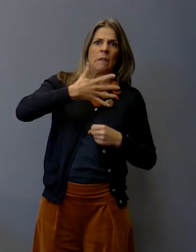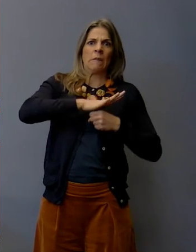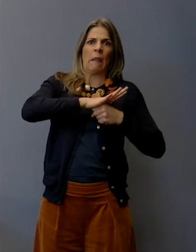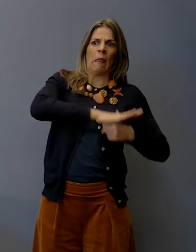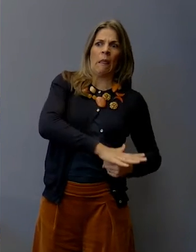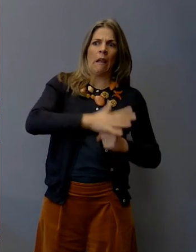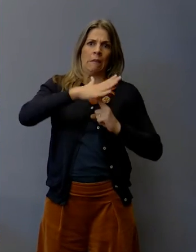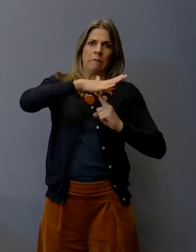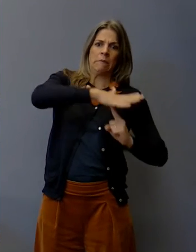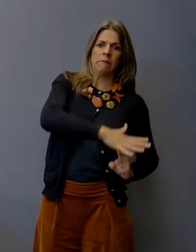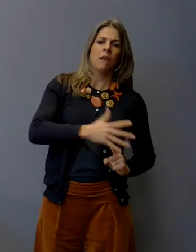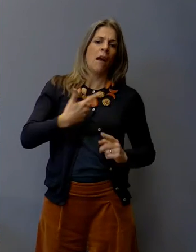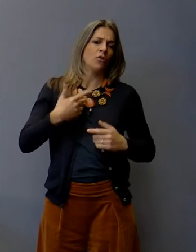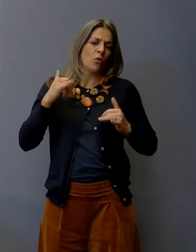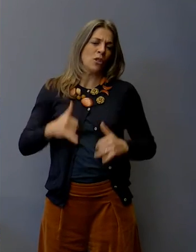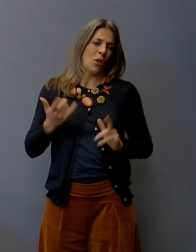così nato